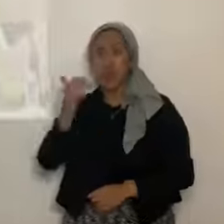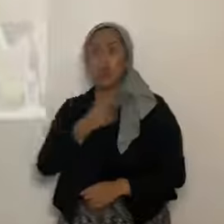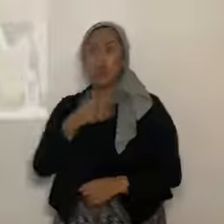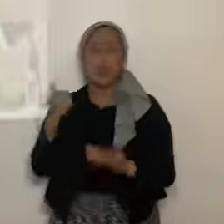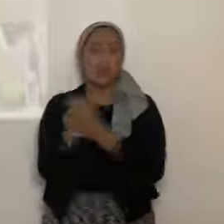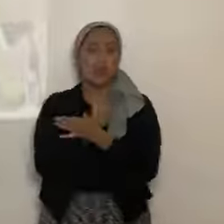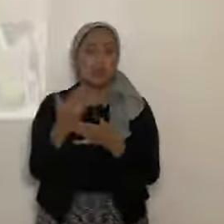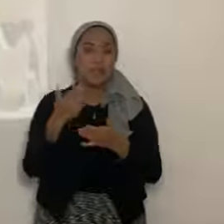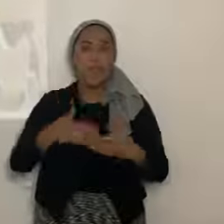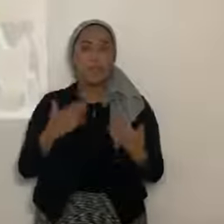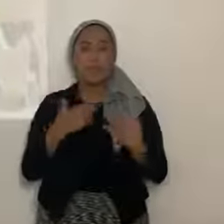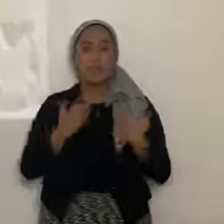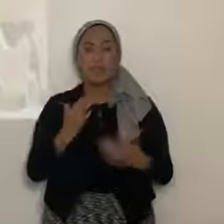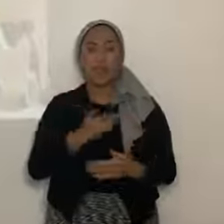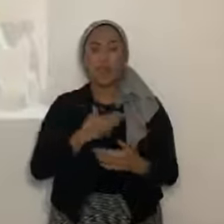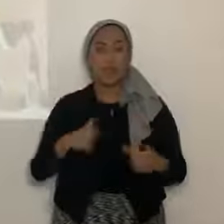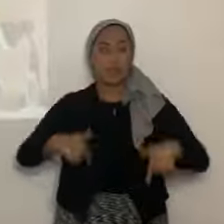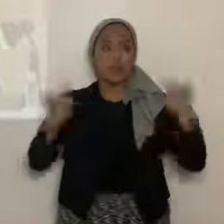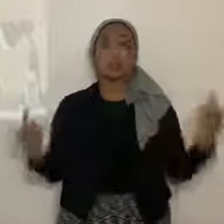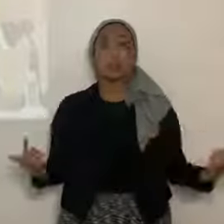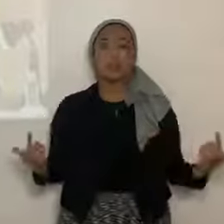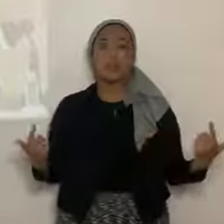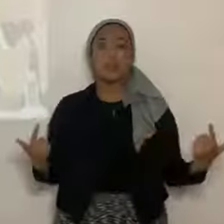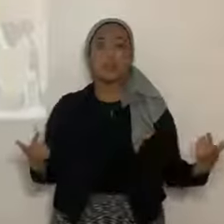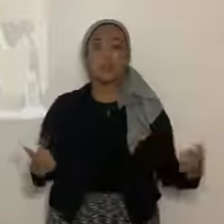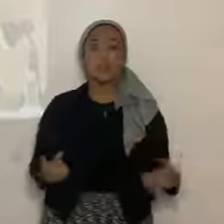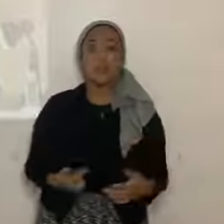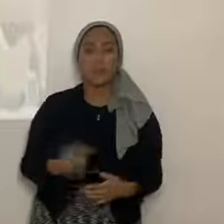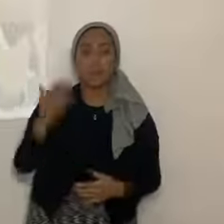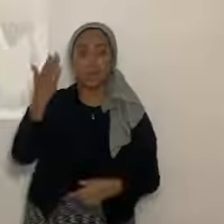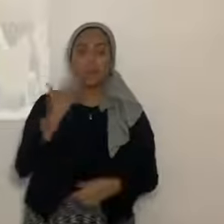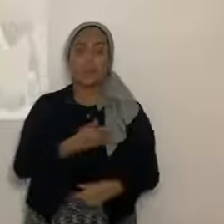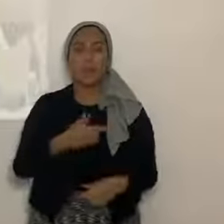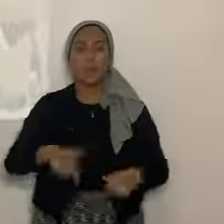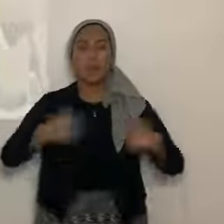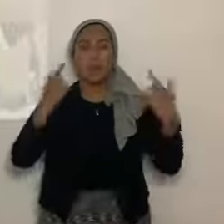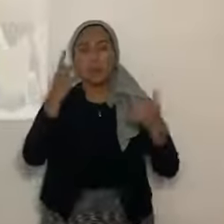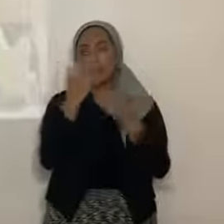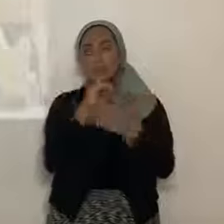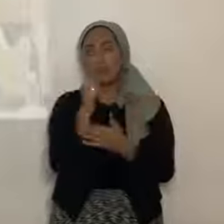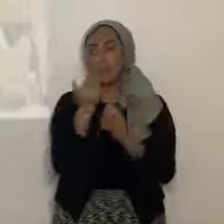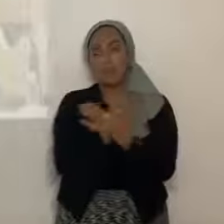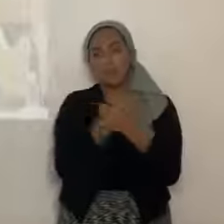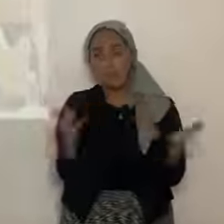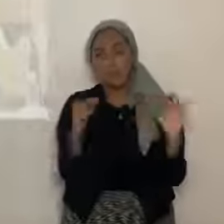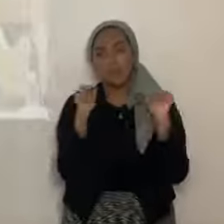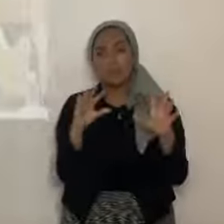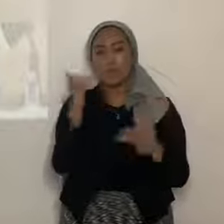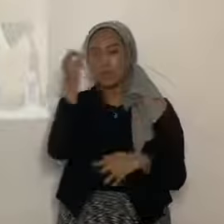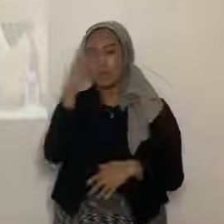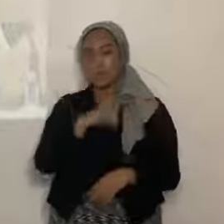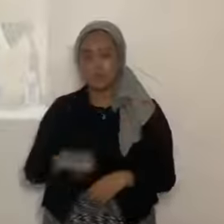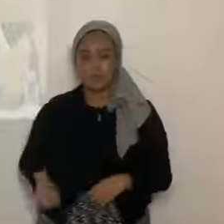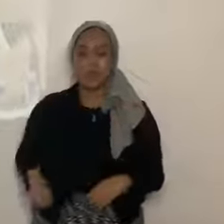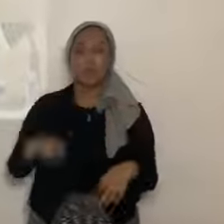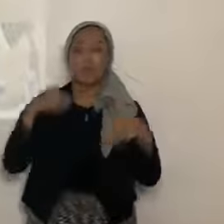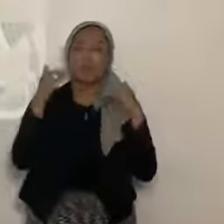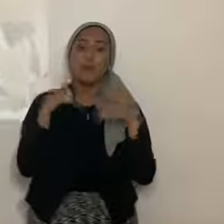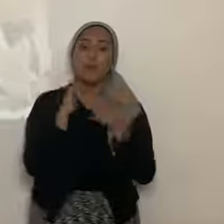es la alegría de nuestro existir, Él es nuestra vida, Él es todo. Bendito es Yahshua Mashiach. Ahora, por lo tanto, escuche